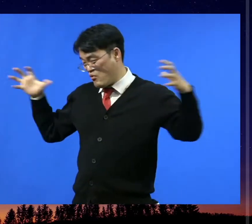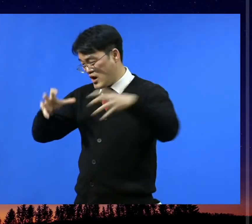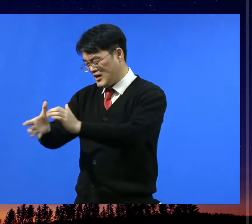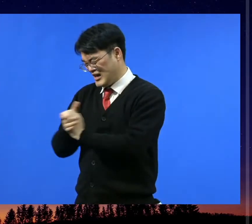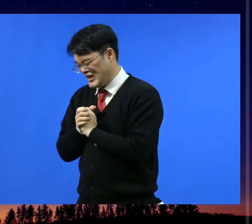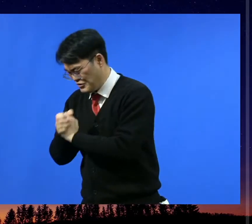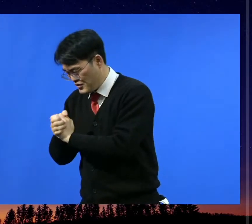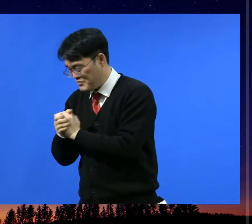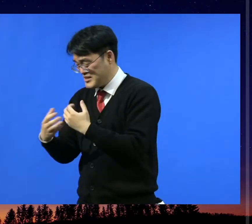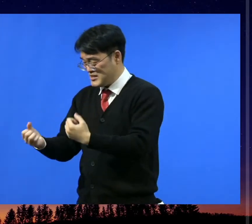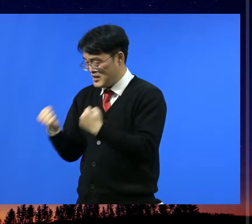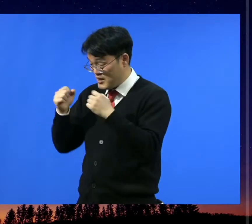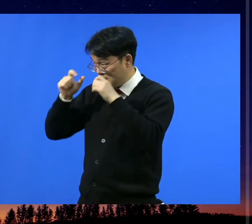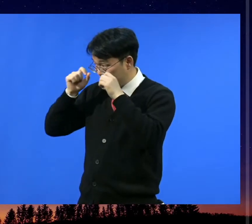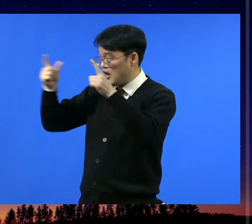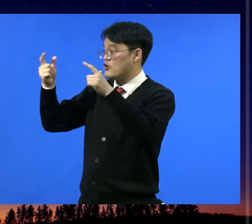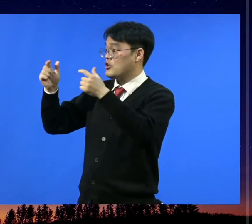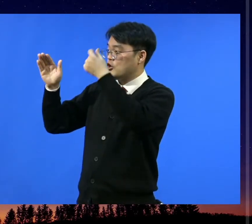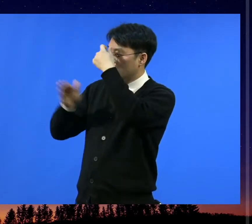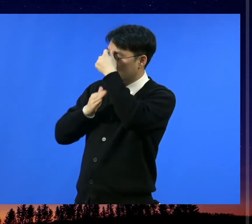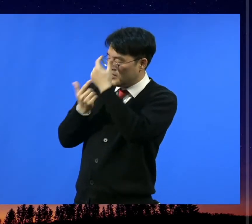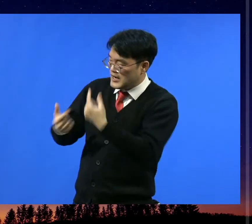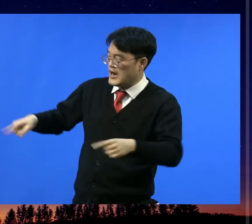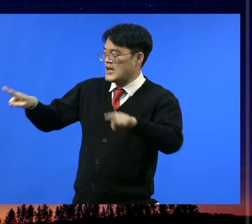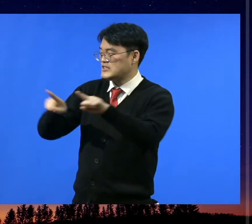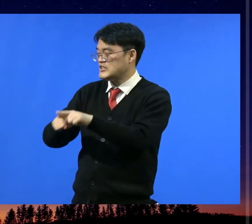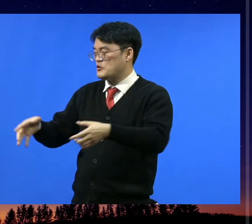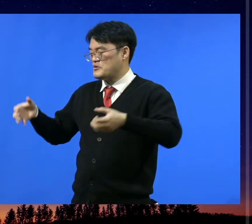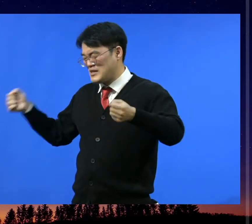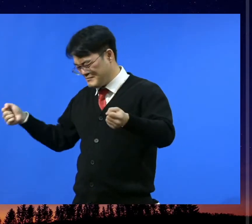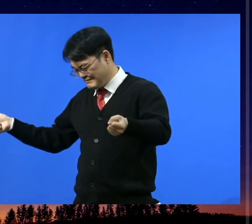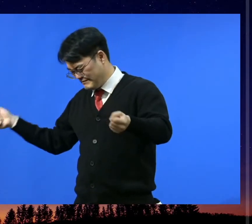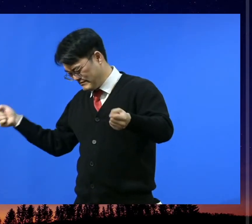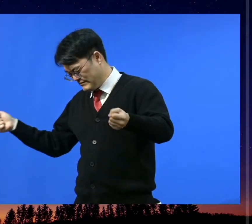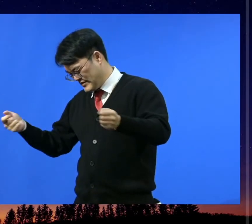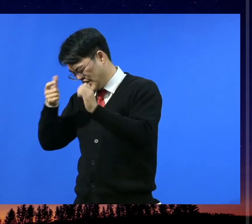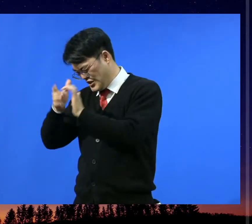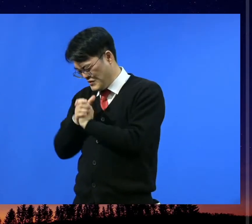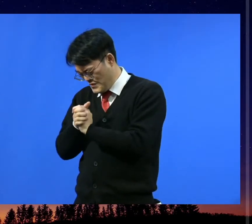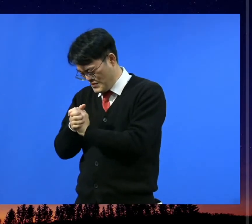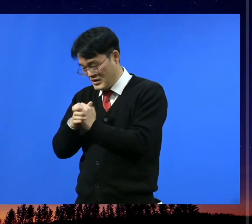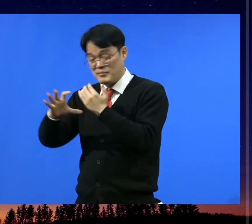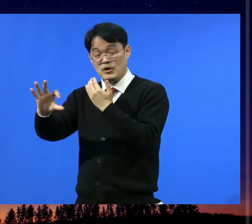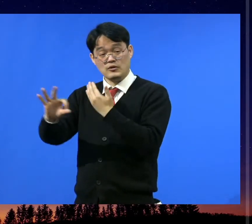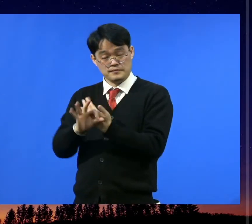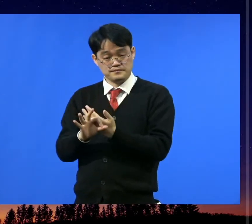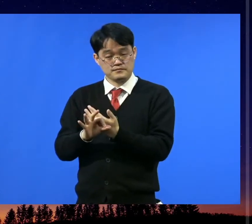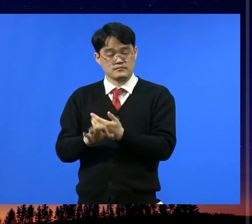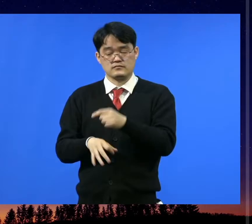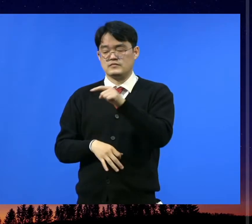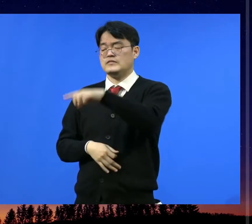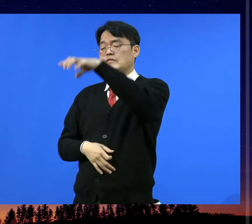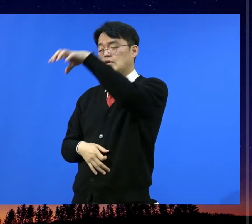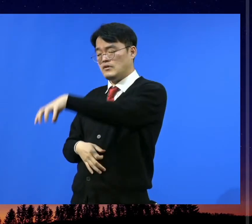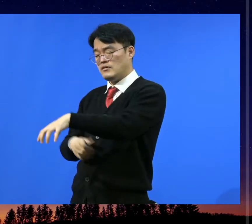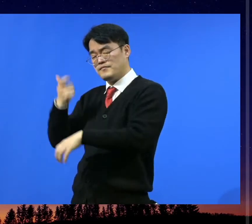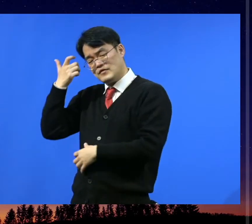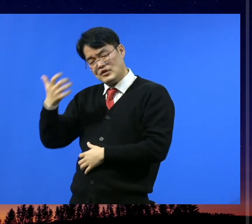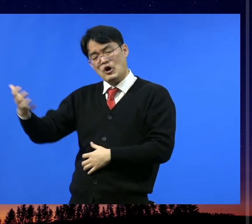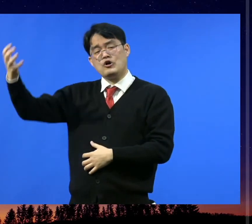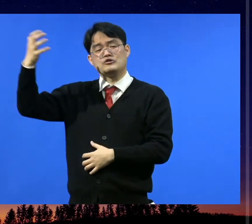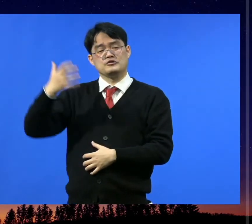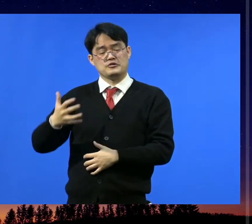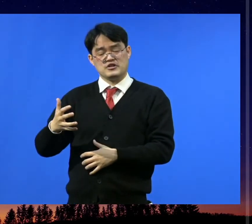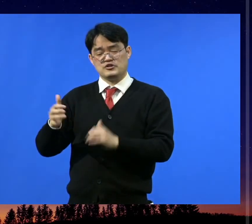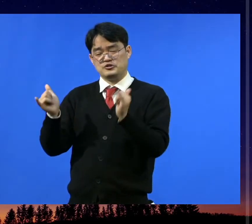막 깨어있는 성도들이 있으니까 같이 손을 잡고 기도하고 깨어 기도하다 보니까 여기에서 영적 전쟁에 그냥